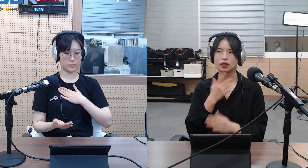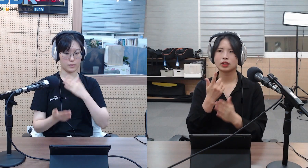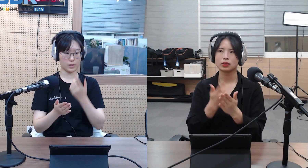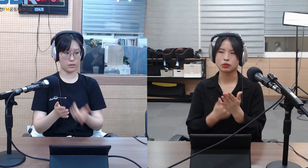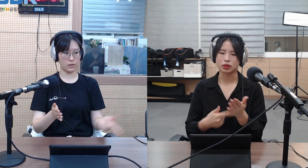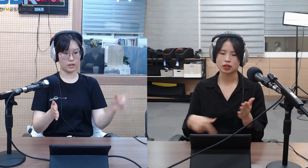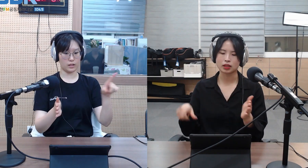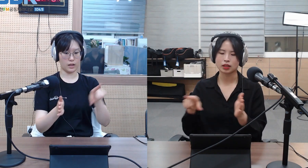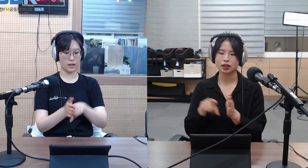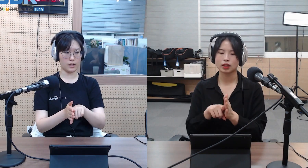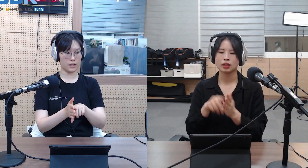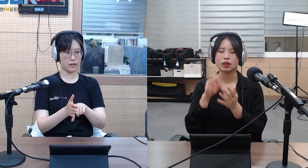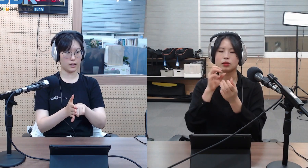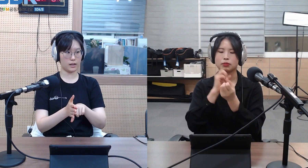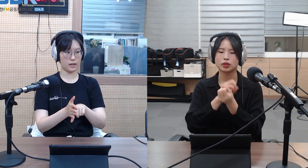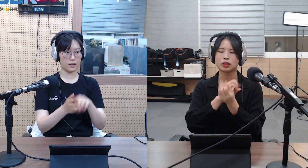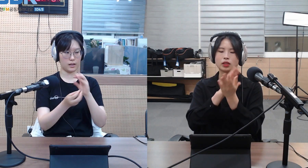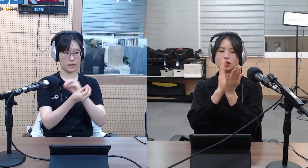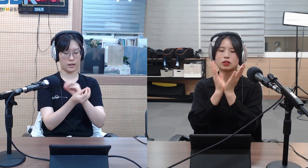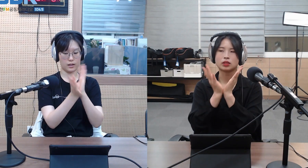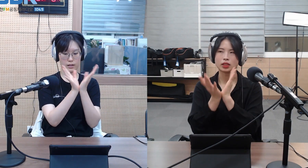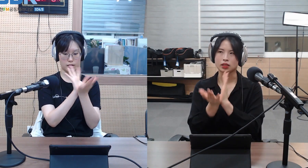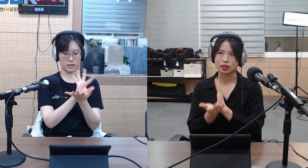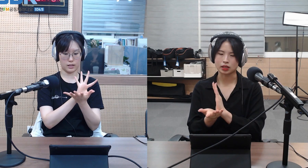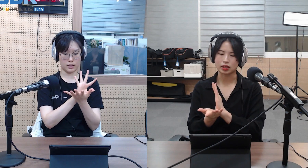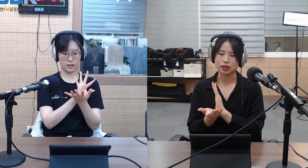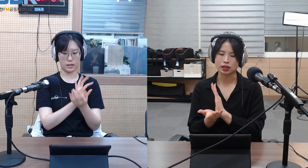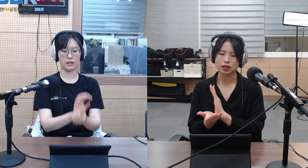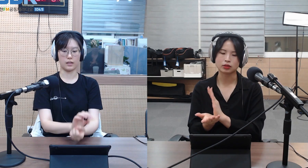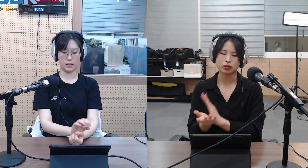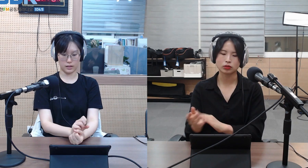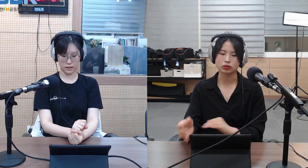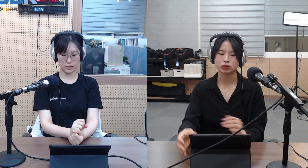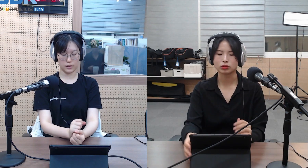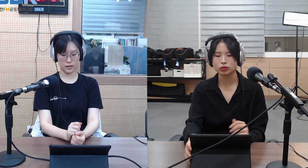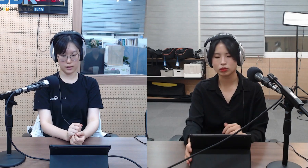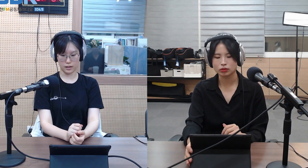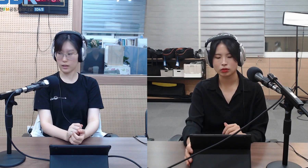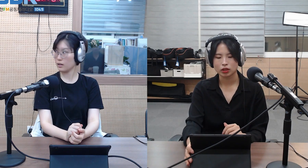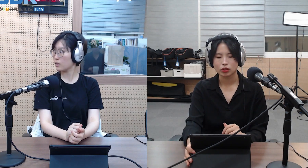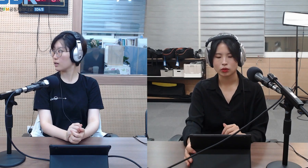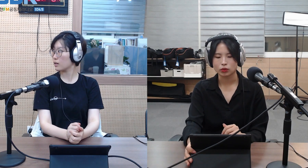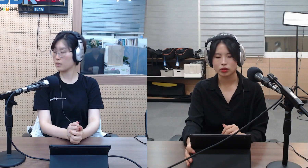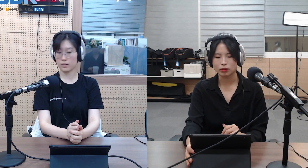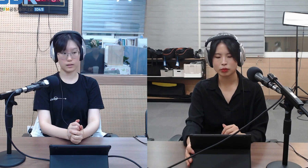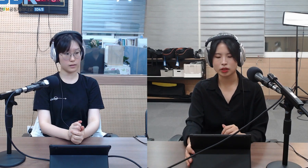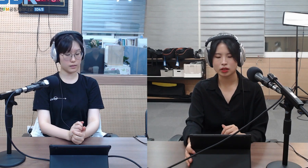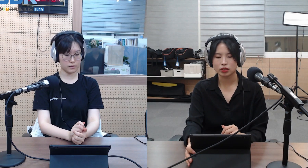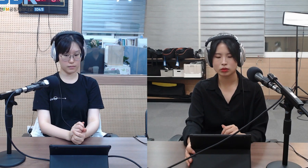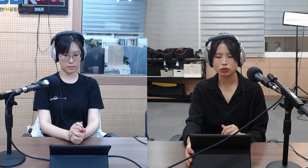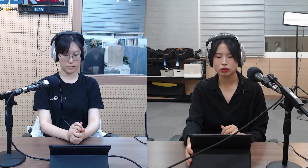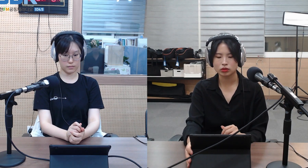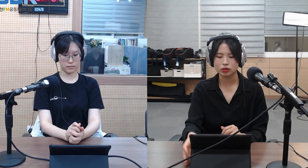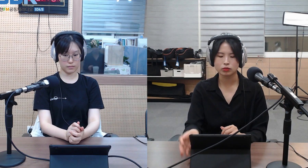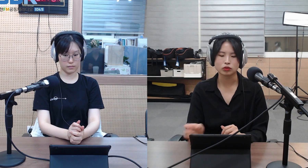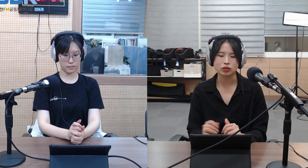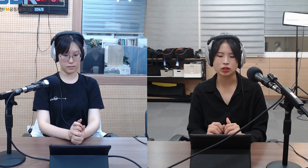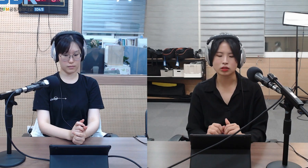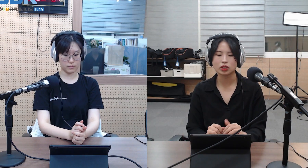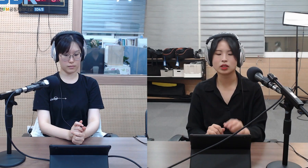날 위해 피어나다 하고 해주고 네. 올림픽대로 뚝섬 유원지